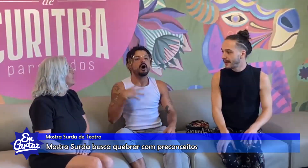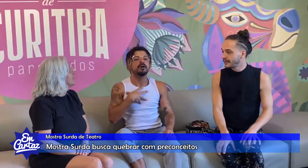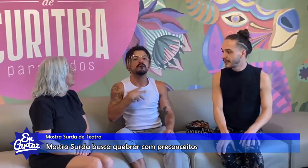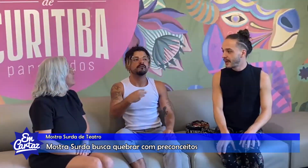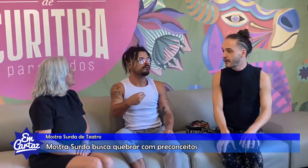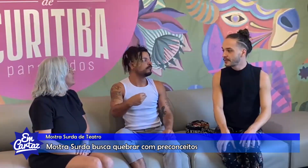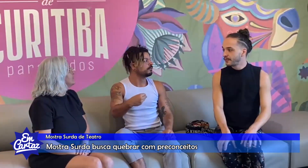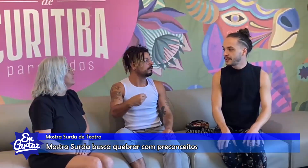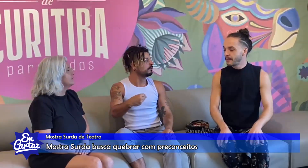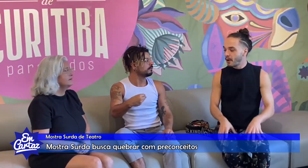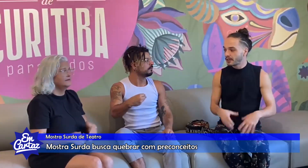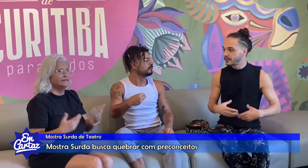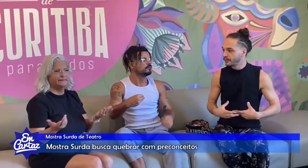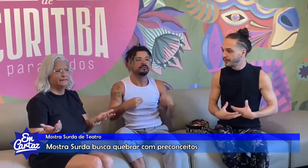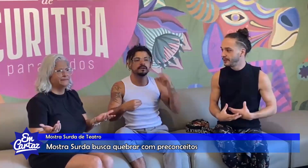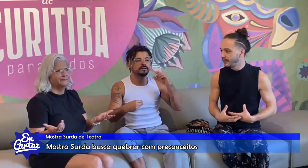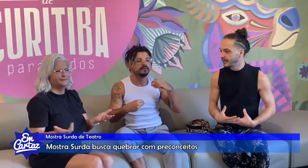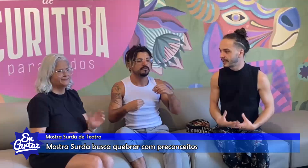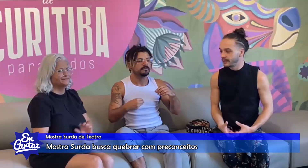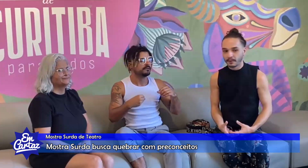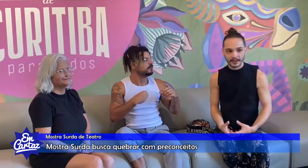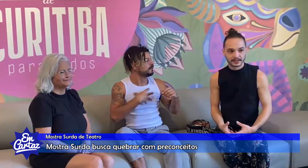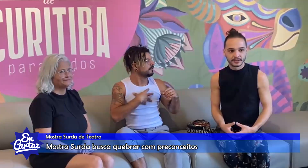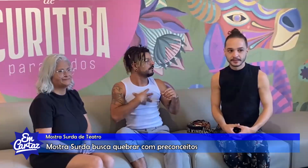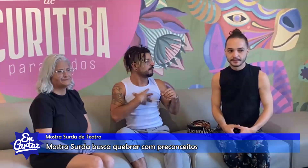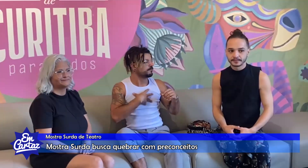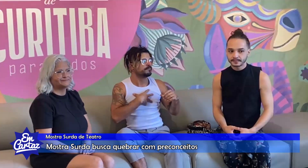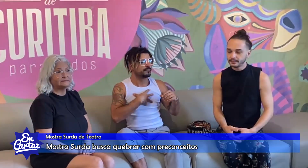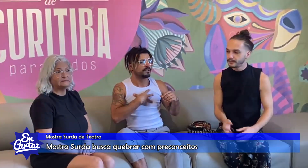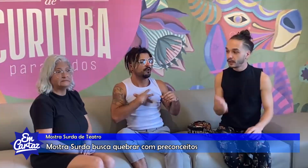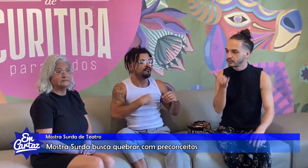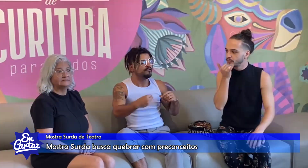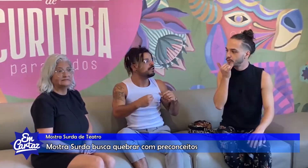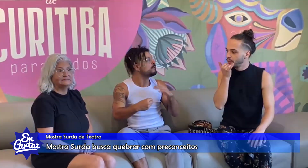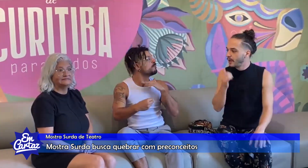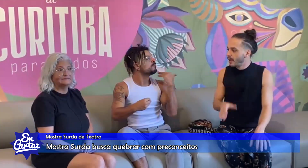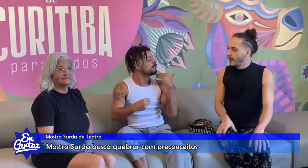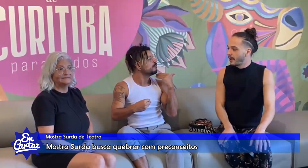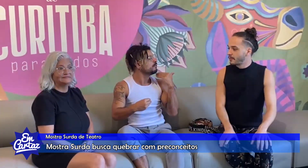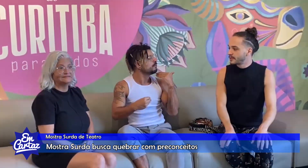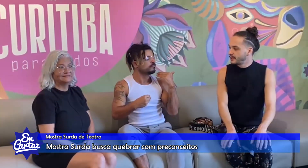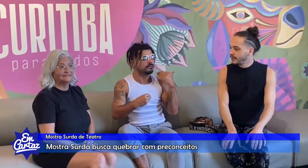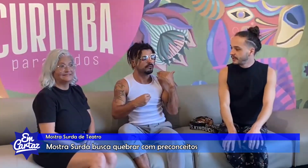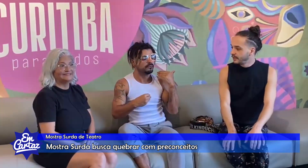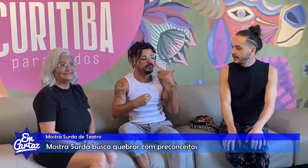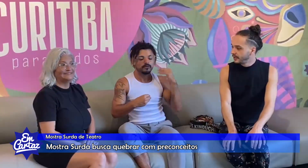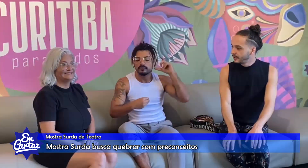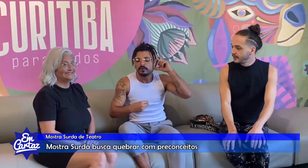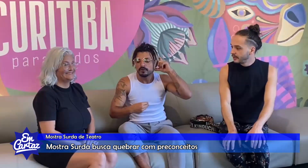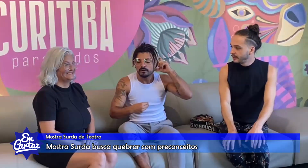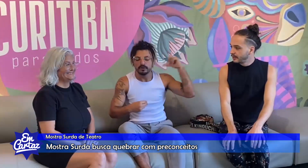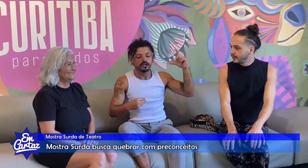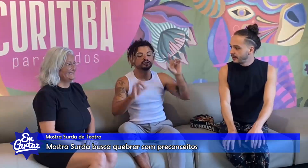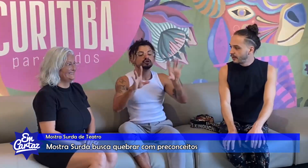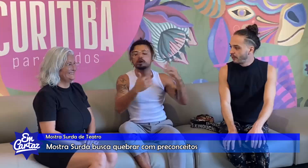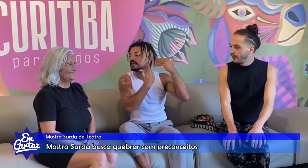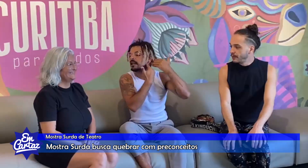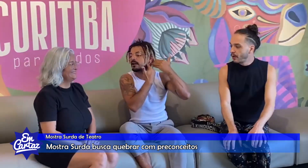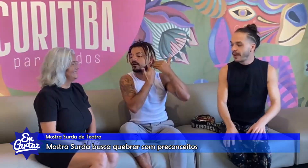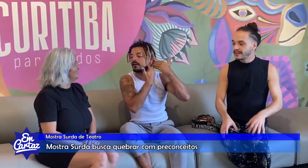parece que é como se fosse a morte do filho ali naquele momento. É como se o filho morresse